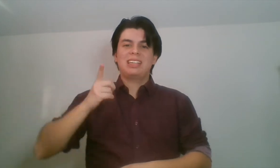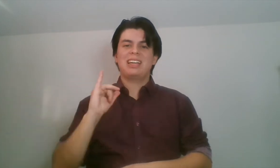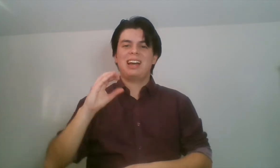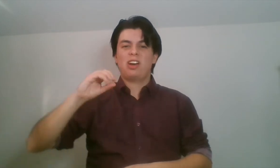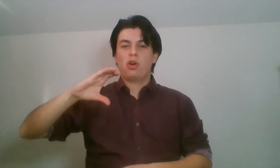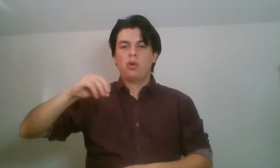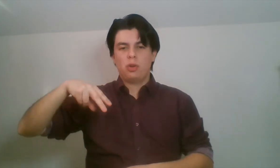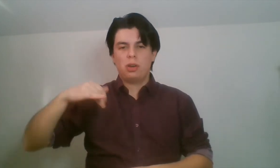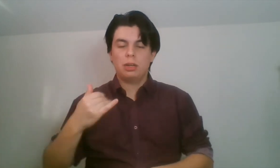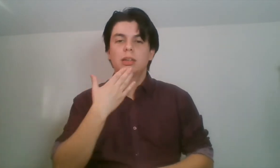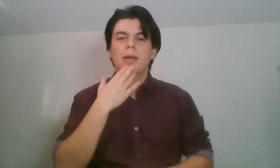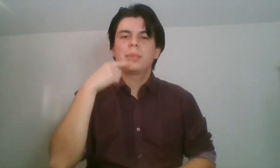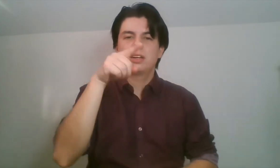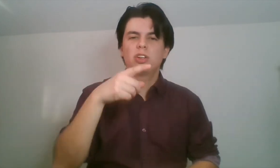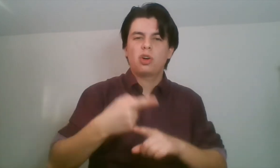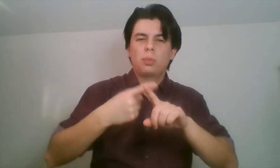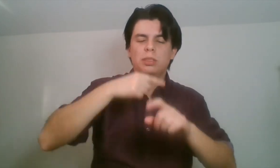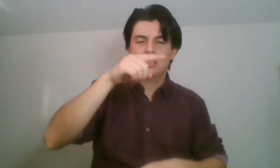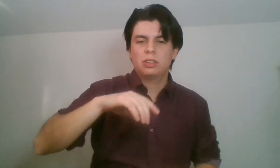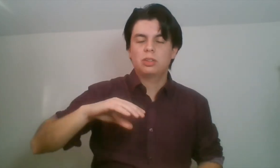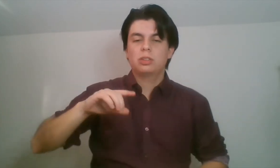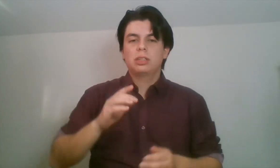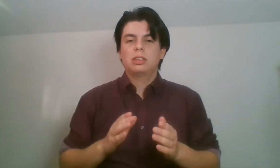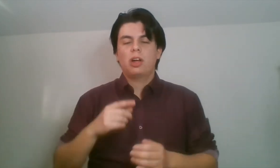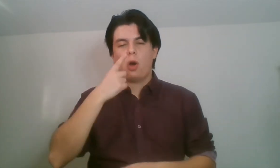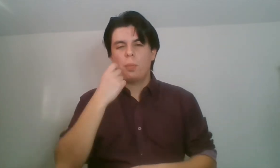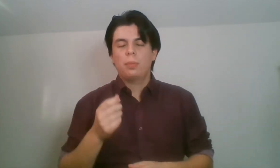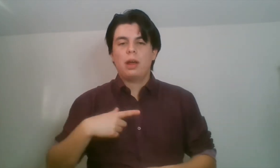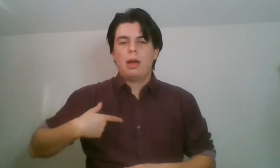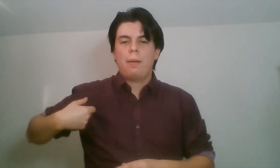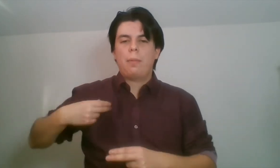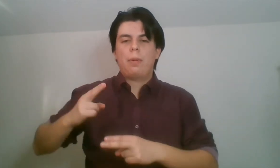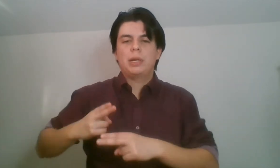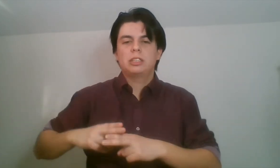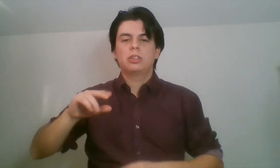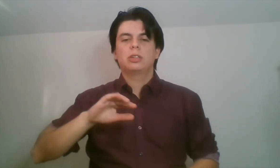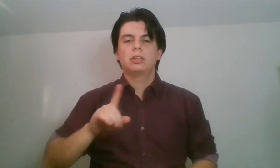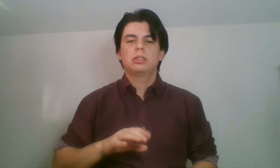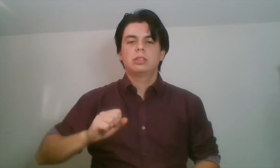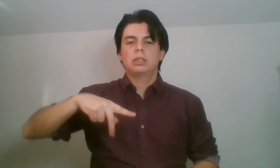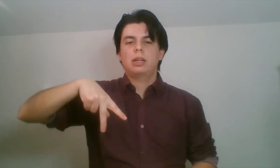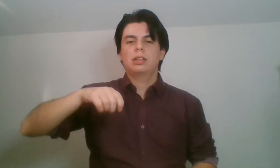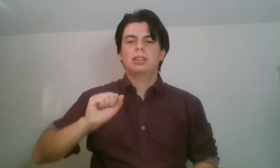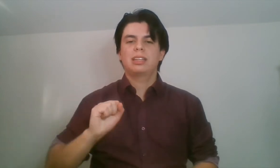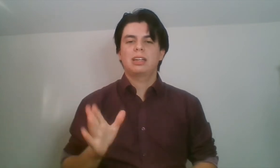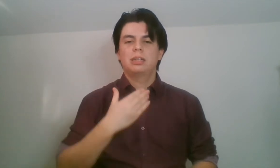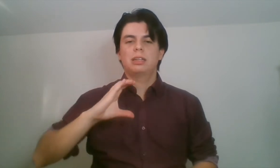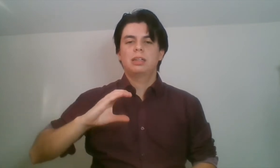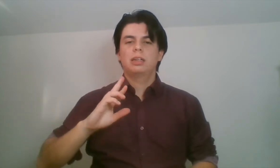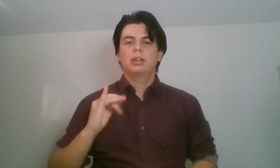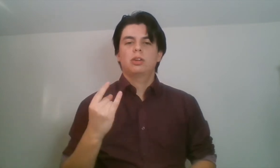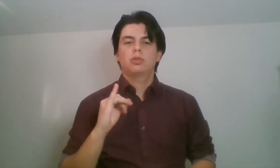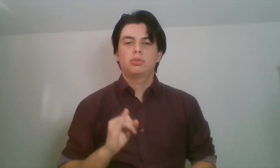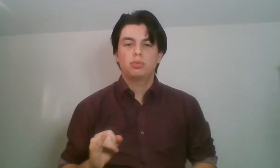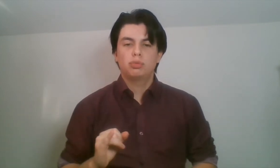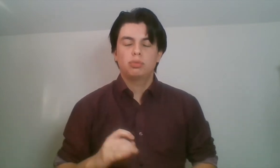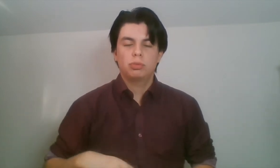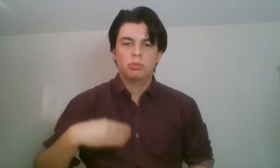una experiencia de mucha alegría, de mucha contentura, porque realmente estaban haciendo algo que a ellos les gustaba